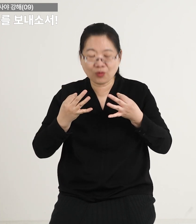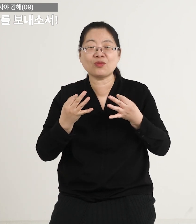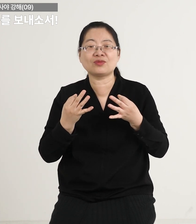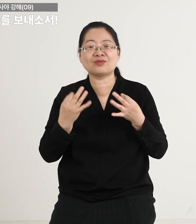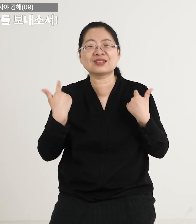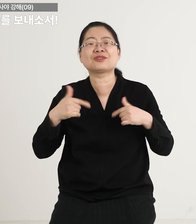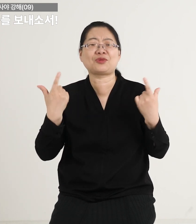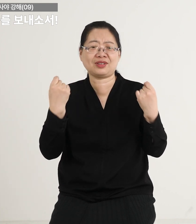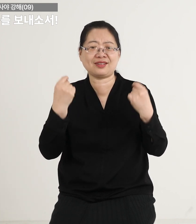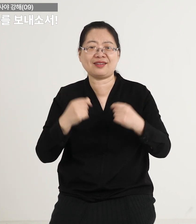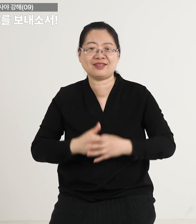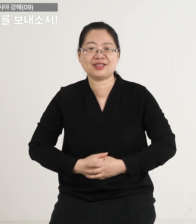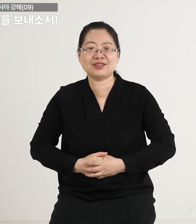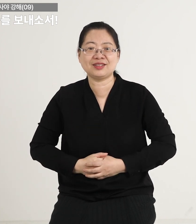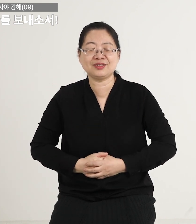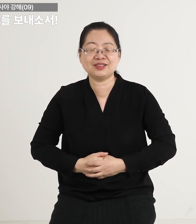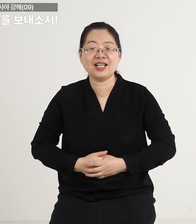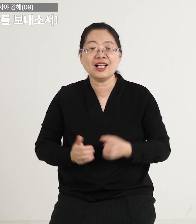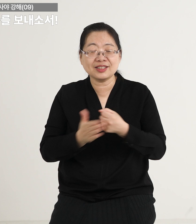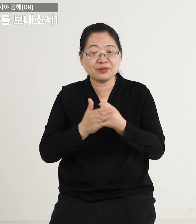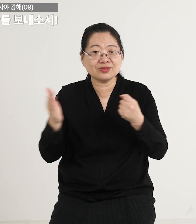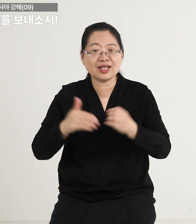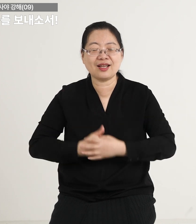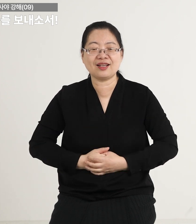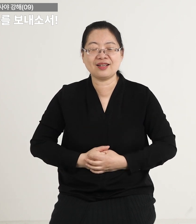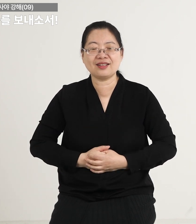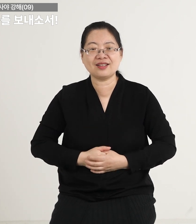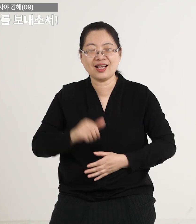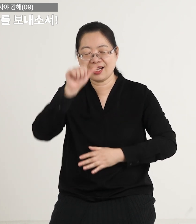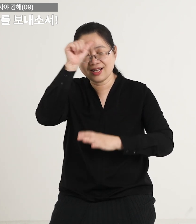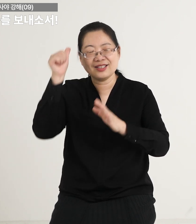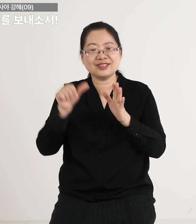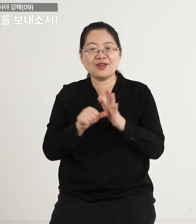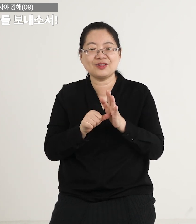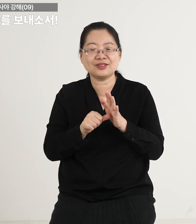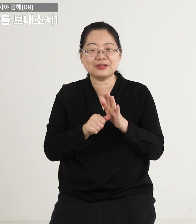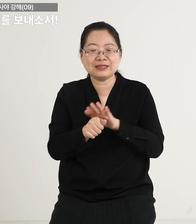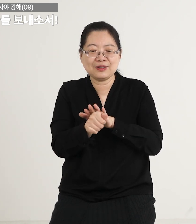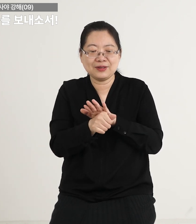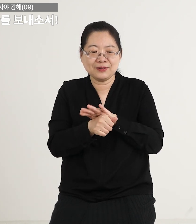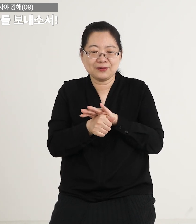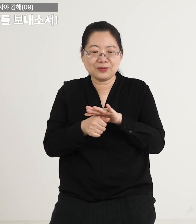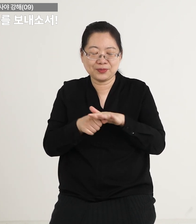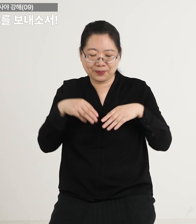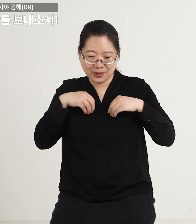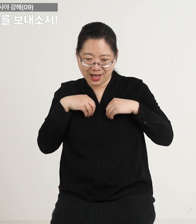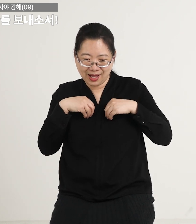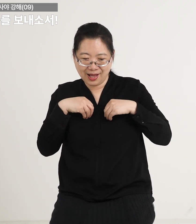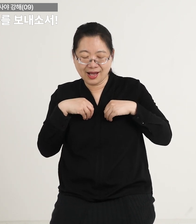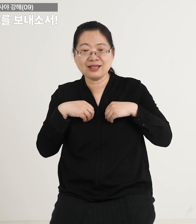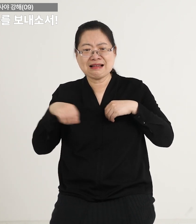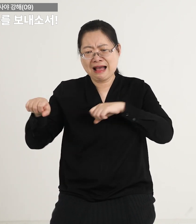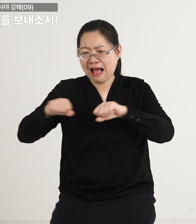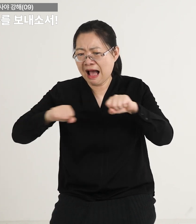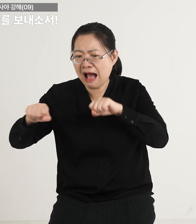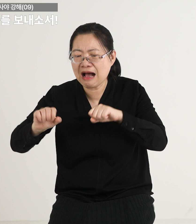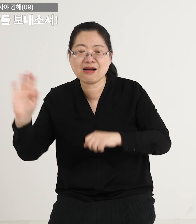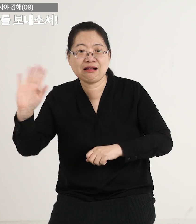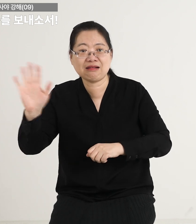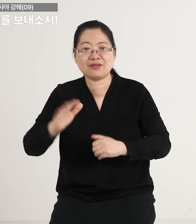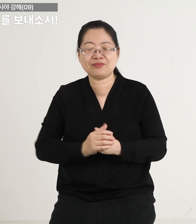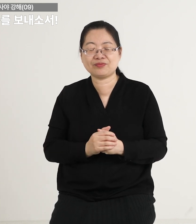항상. 그래서 인생이라는 것은 수동태지 능동태가 아니에요. 우사가 왜